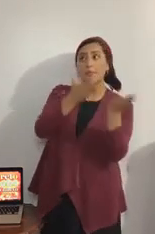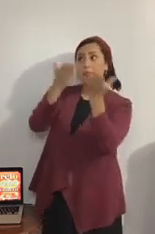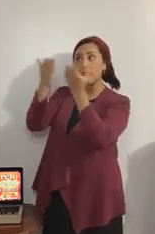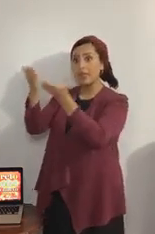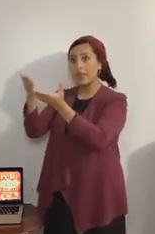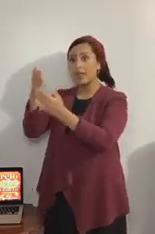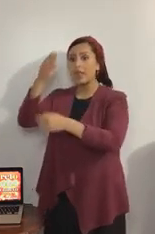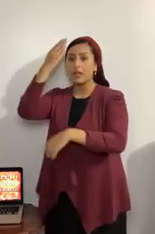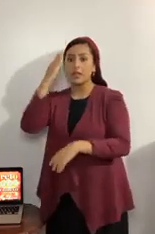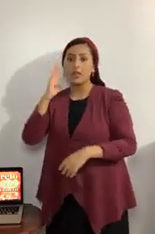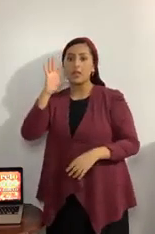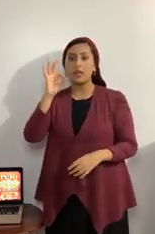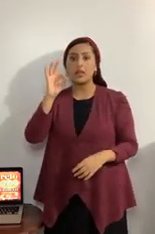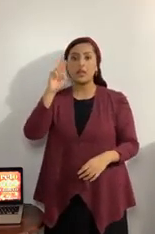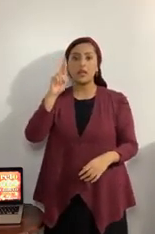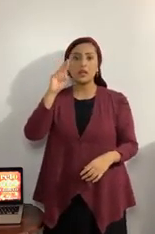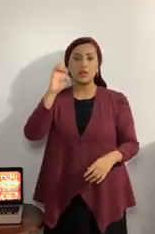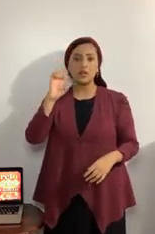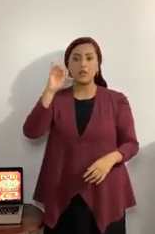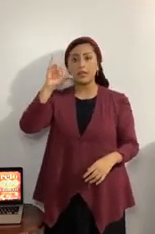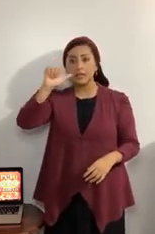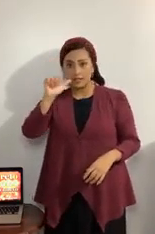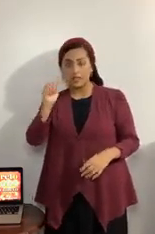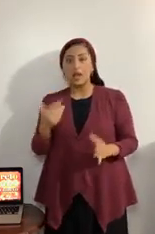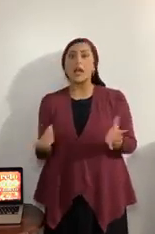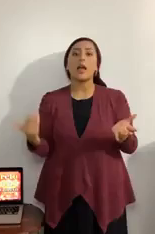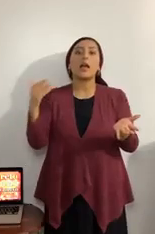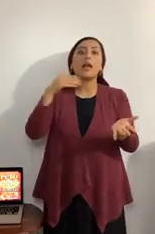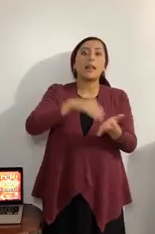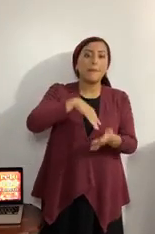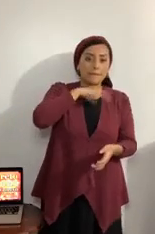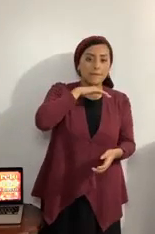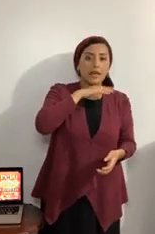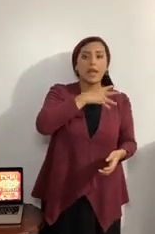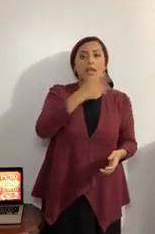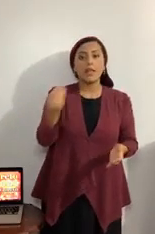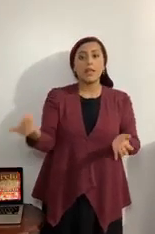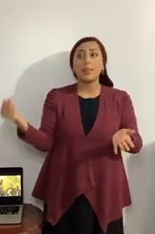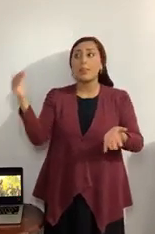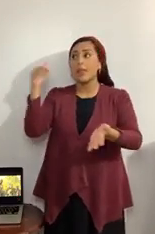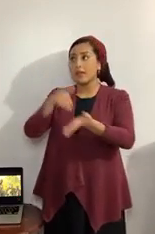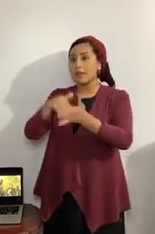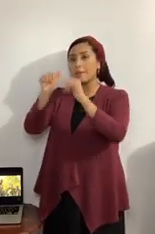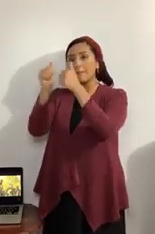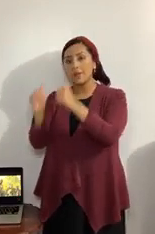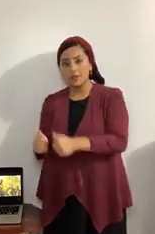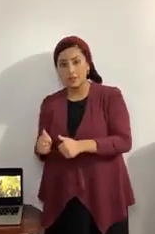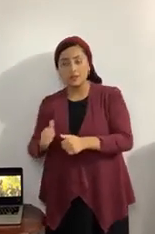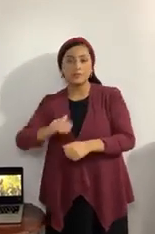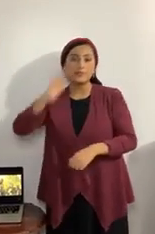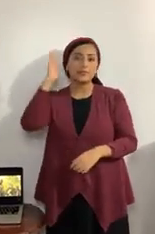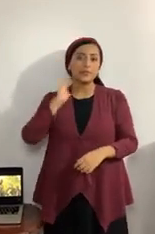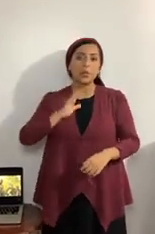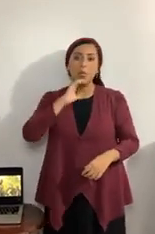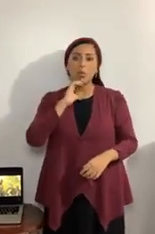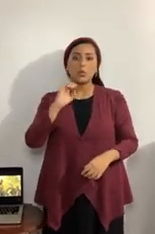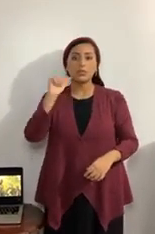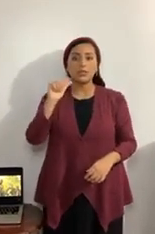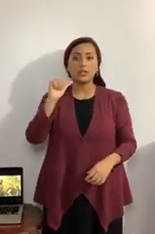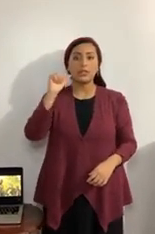Freya. Otra vez el puerco y otra vez una diosa pagana. Los antiguos alemanes consideraban a